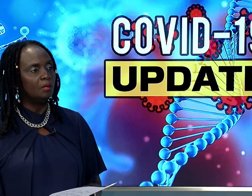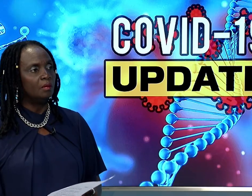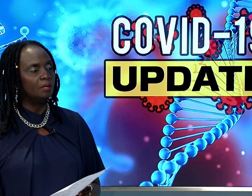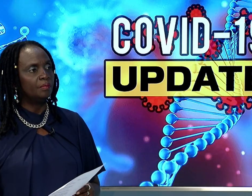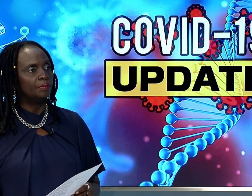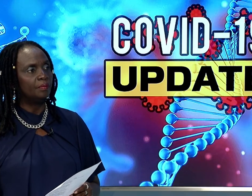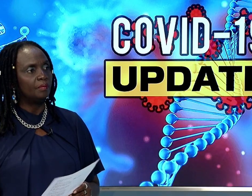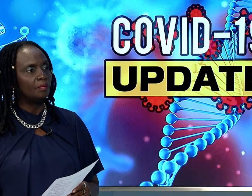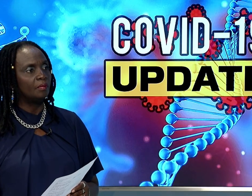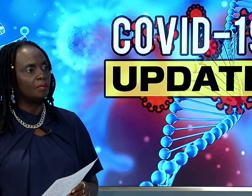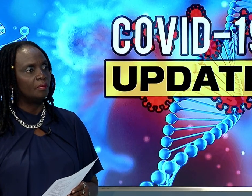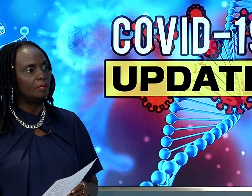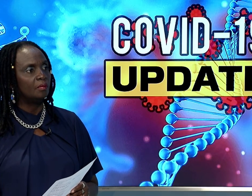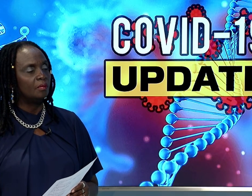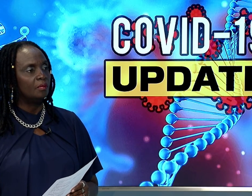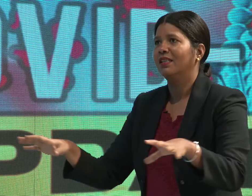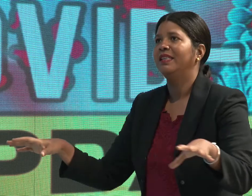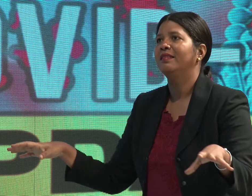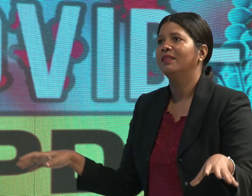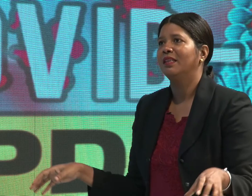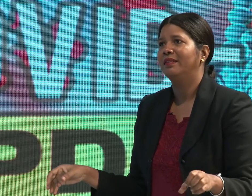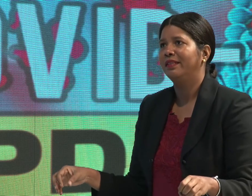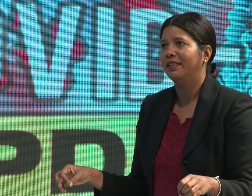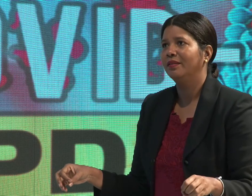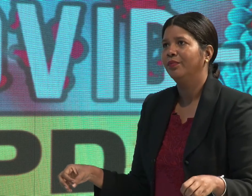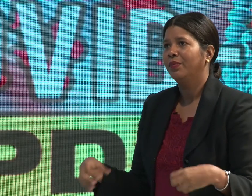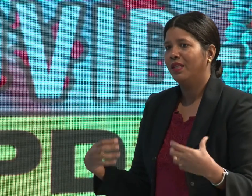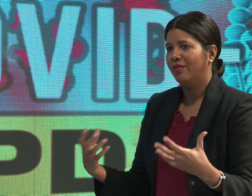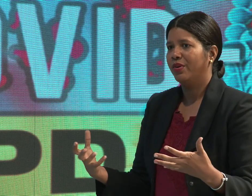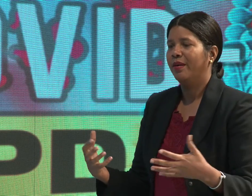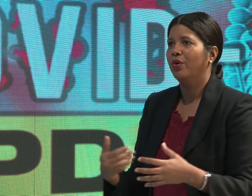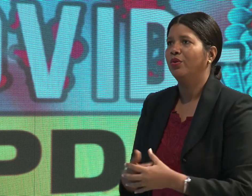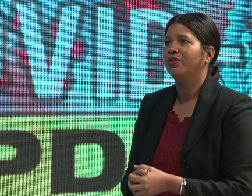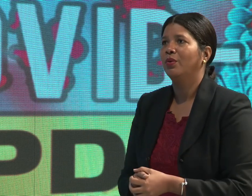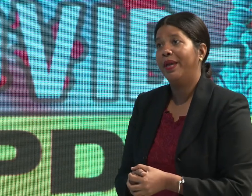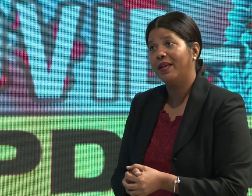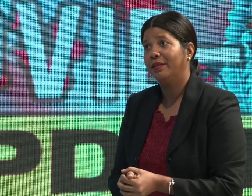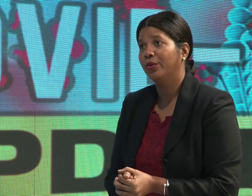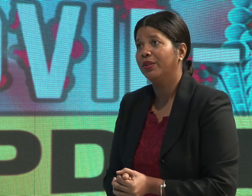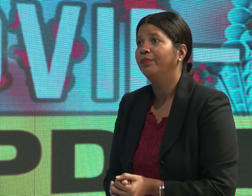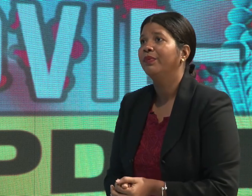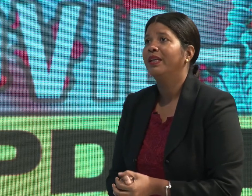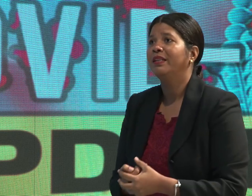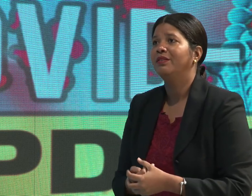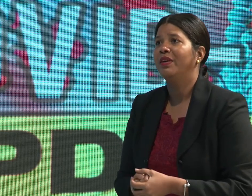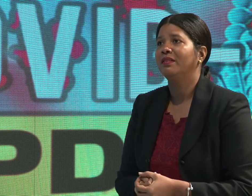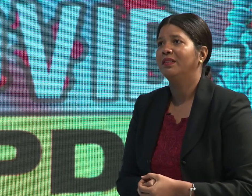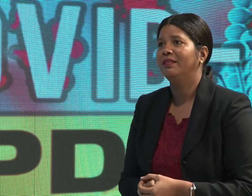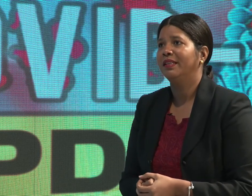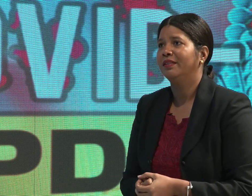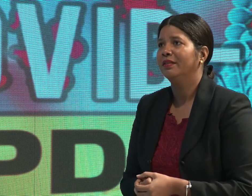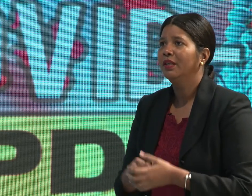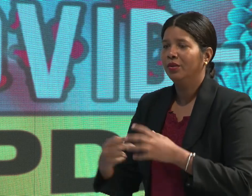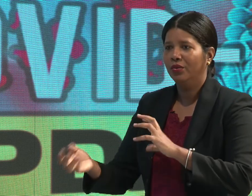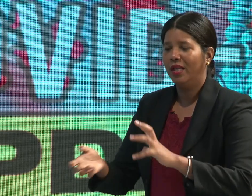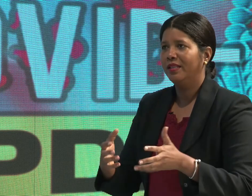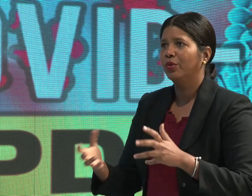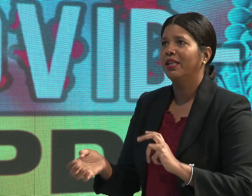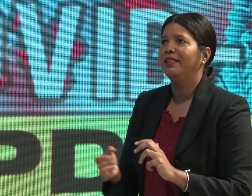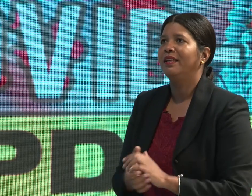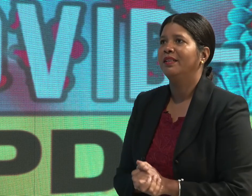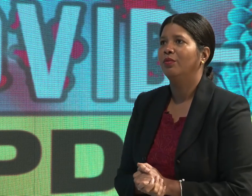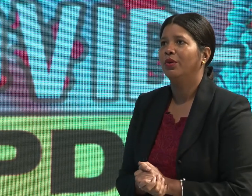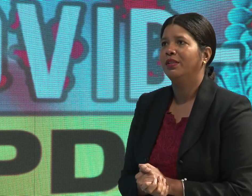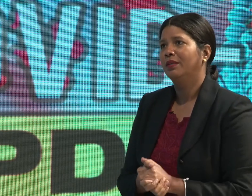wordt er ook gekeken naar de mogelijkheden om verder te gaan decentraliseren. Mm-hmm. Daarvoor hebben we onze wijkkantoren in de diverse districten. Ja. Dus